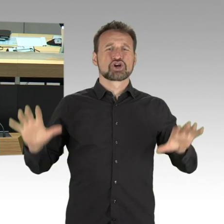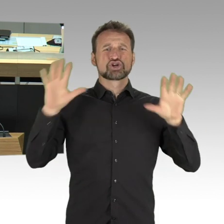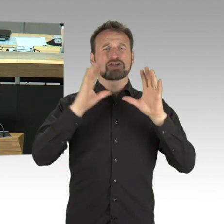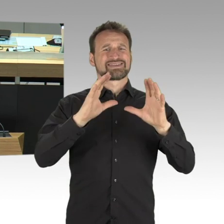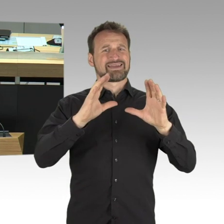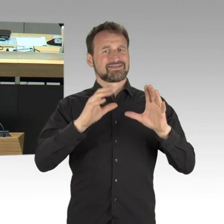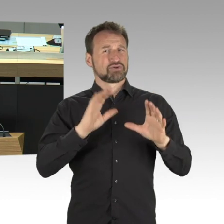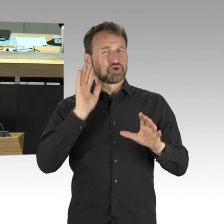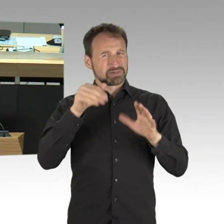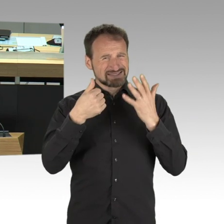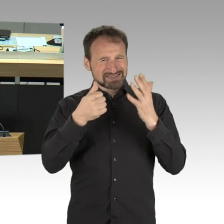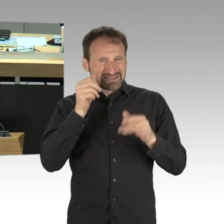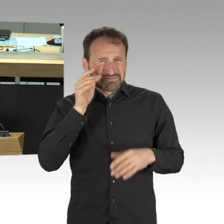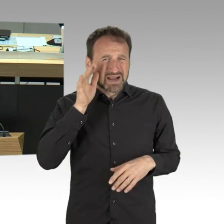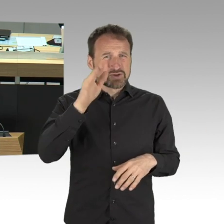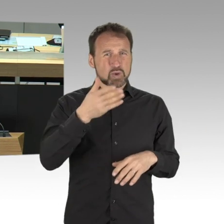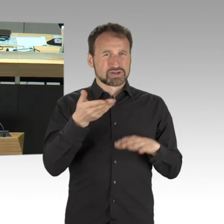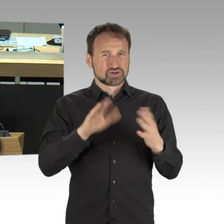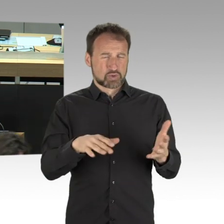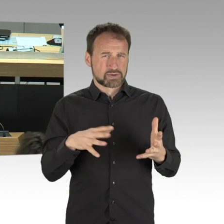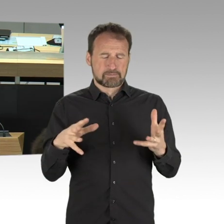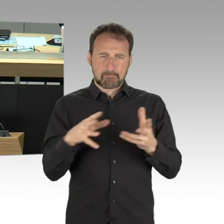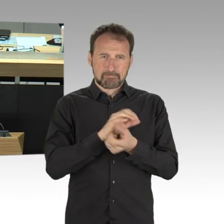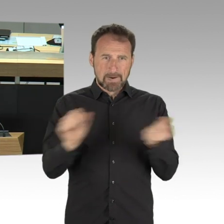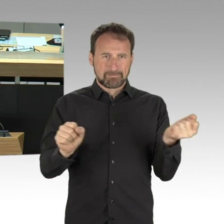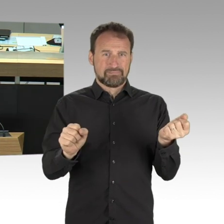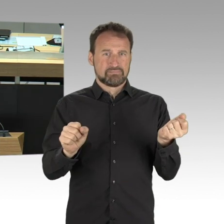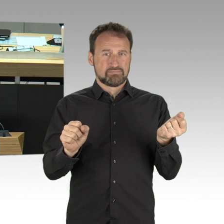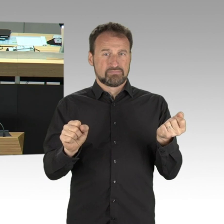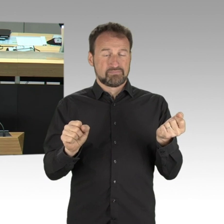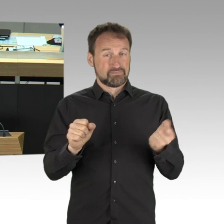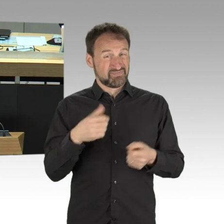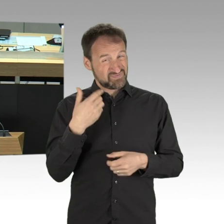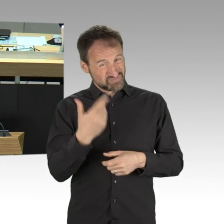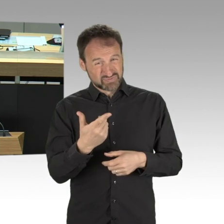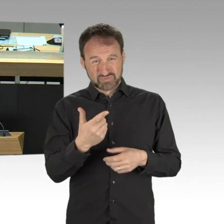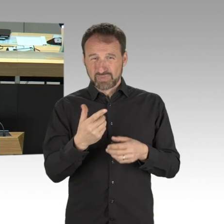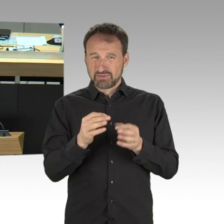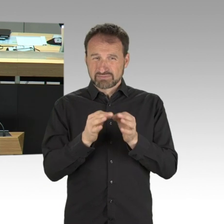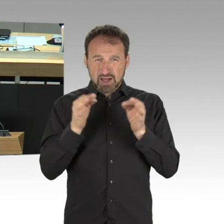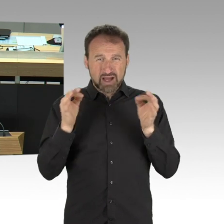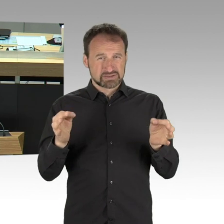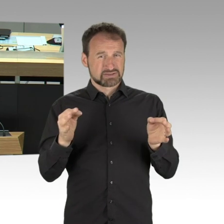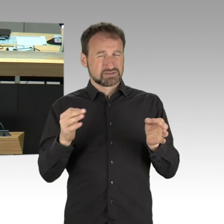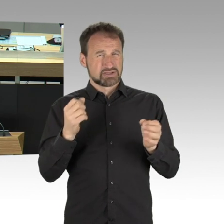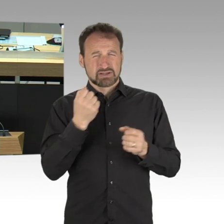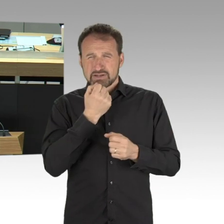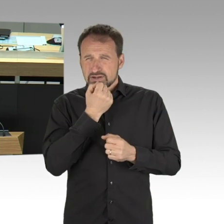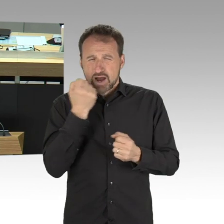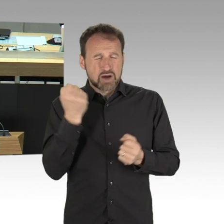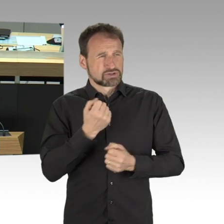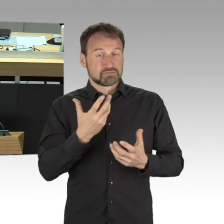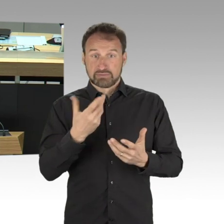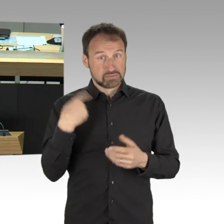unvorstellbare Grauen maßgeblich in unserer Stadt vom Schreibtisch aus beschlossen, geplant und befehligt wurde.